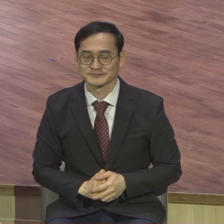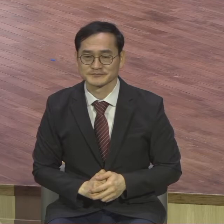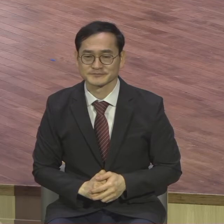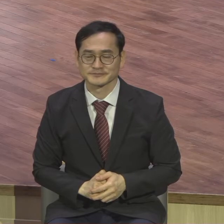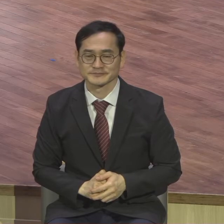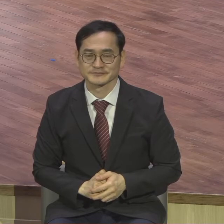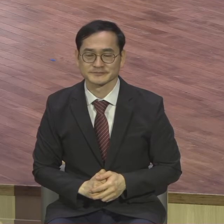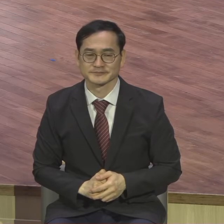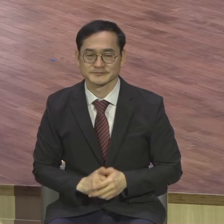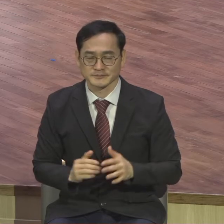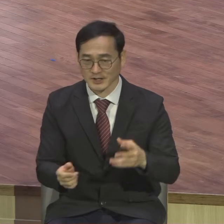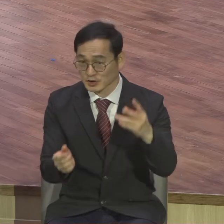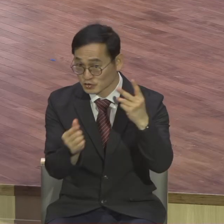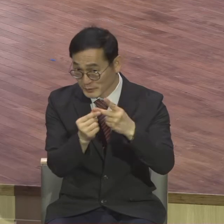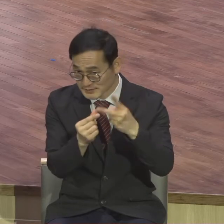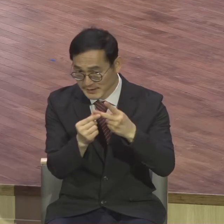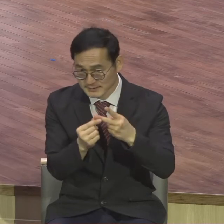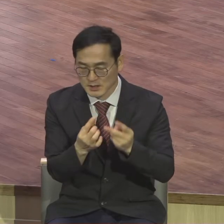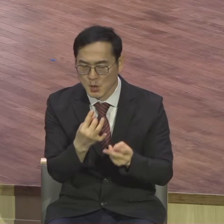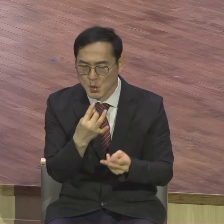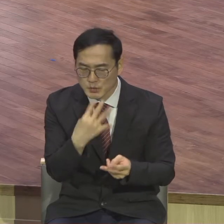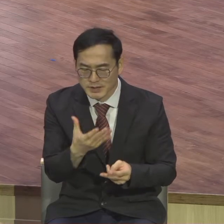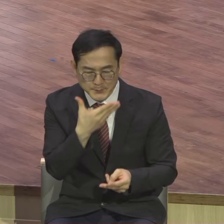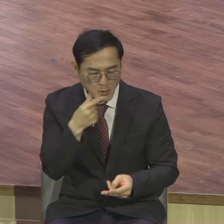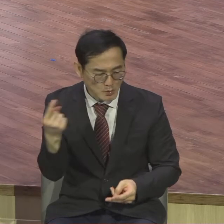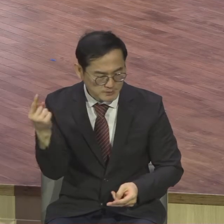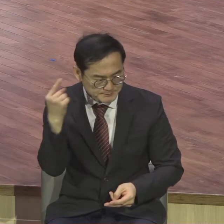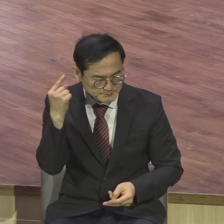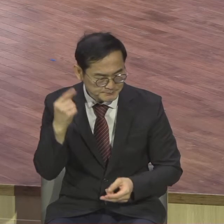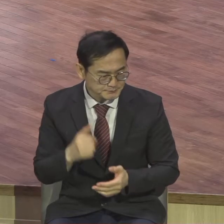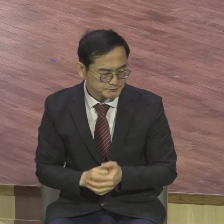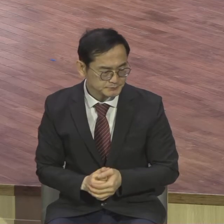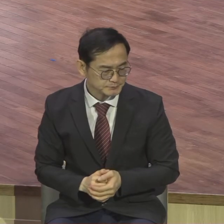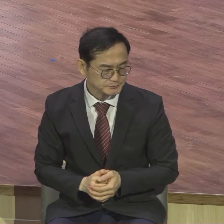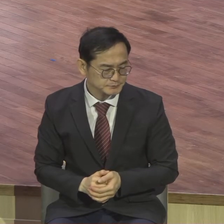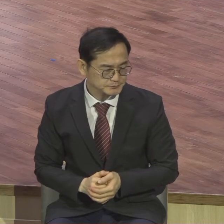두 번째로 유일한 복음입니다. 6절로 7절 봅니다.